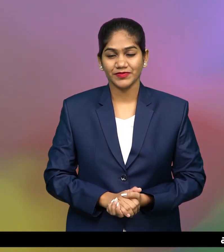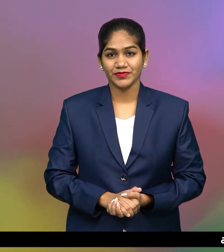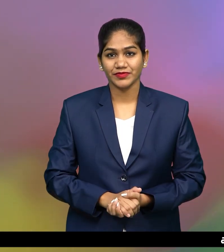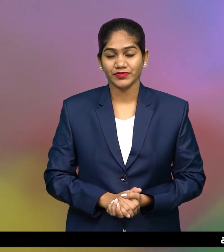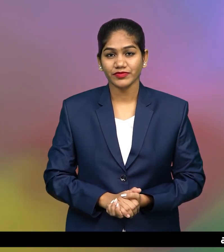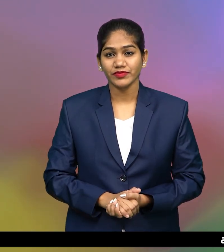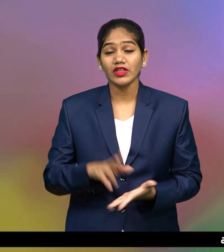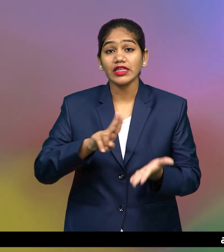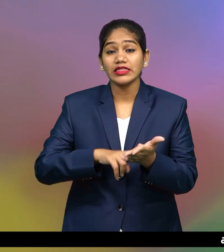పోషకాహార స్థితి.